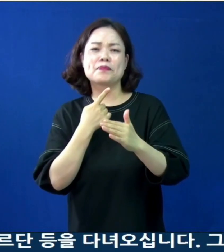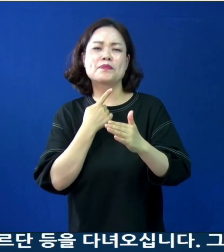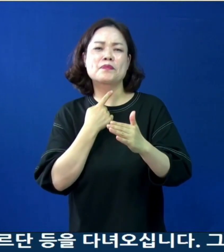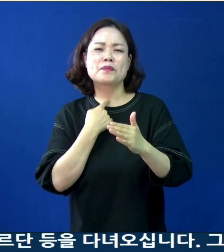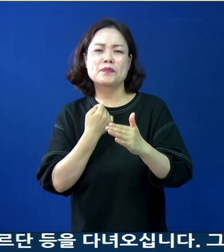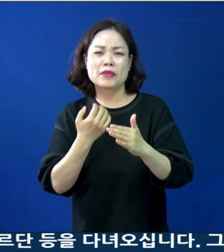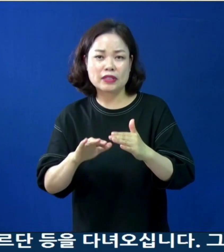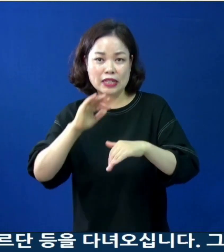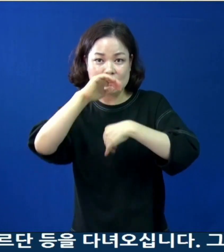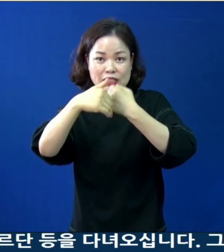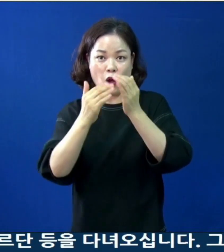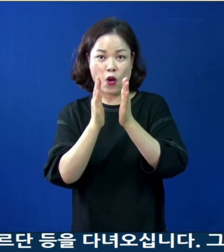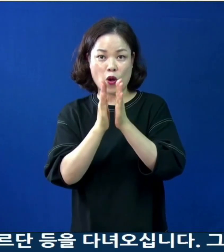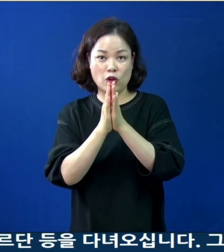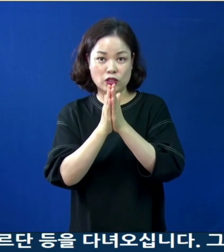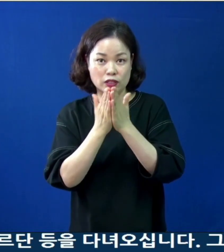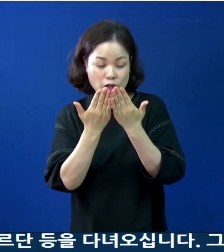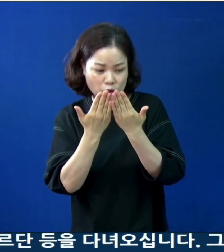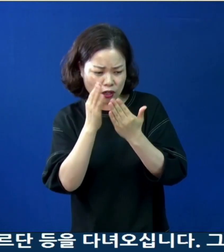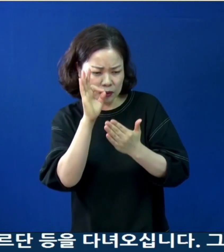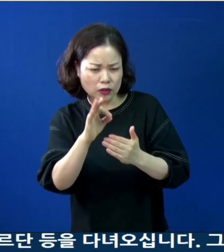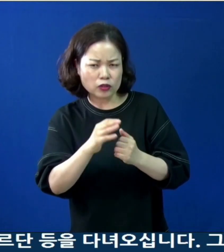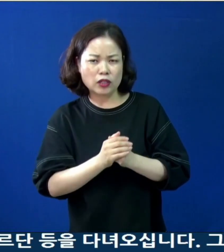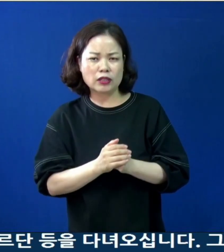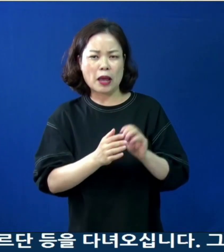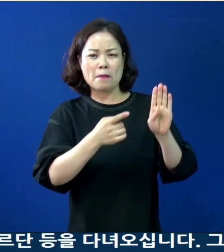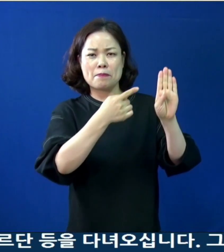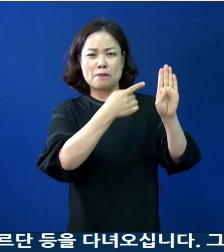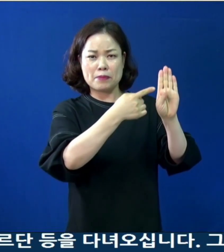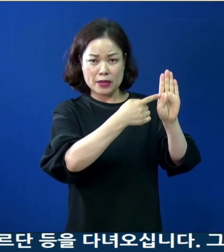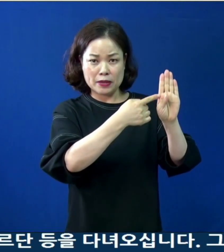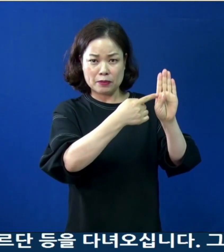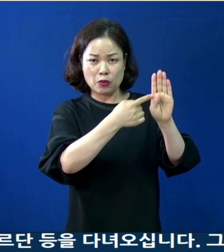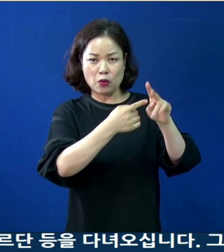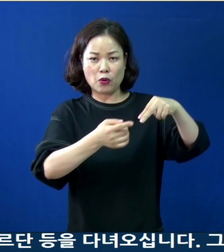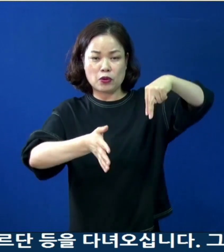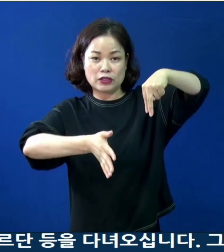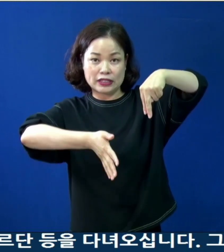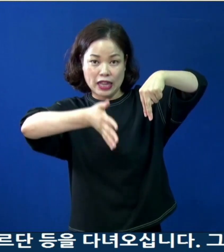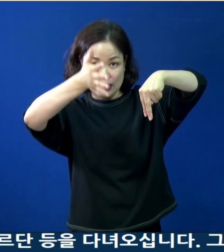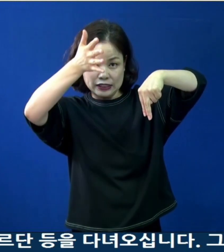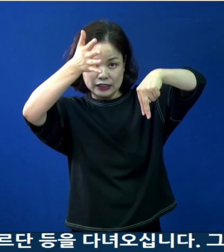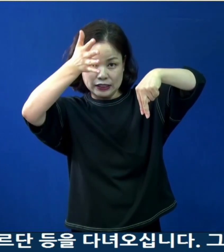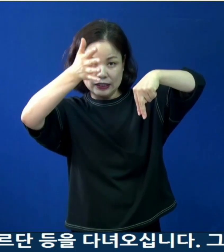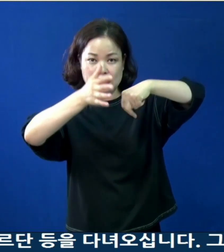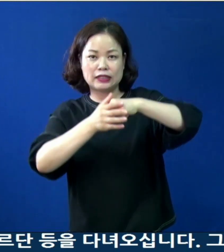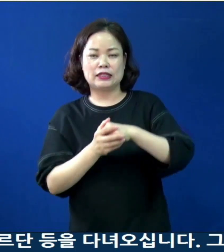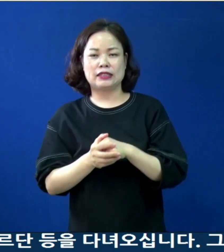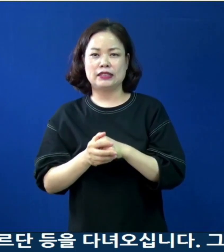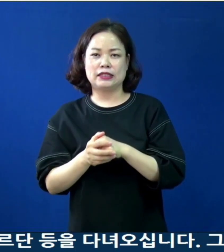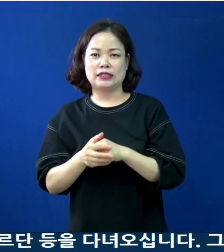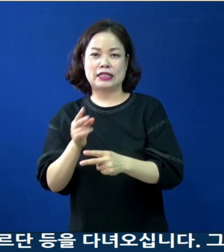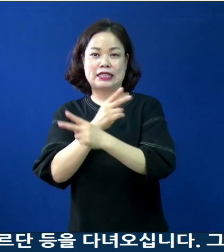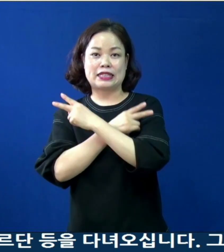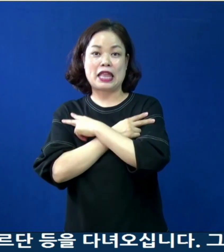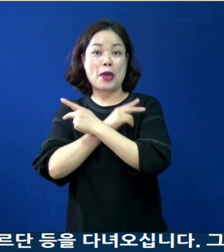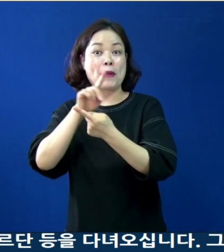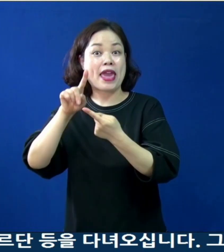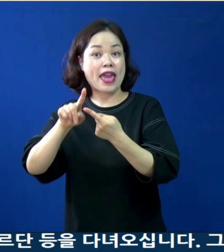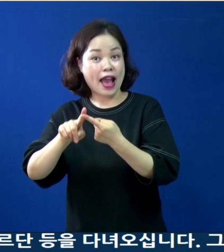유독 성경에 나오는 학습지를 가도 빌립보, 데살로니가, 베레아 뭐 이런 곳은 잘 안 가게